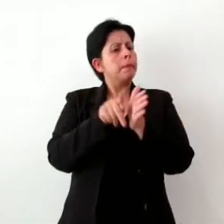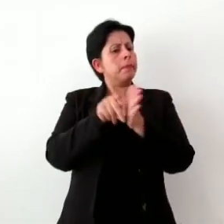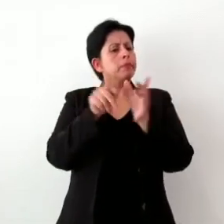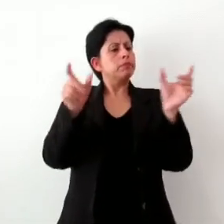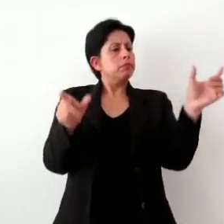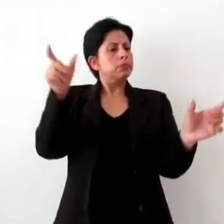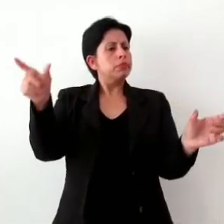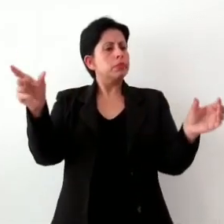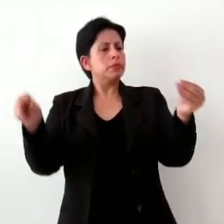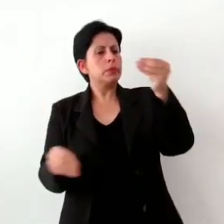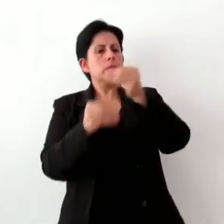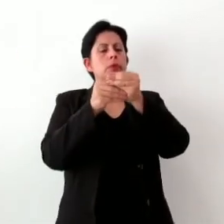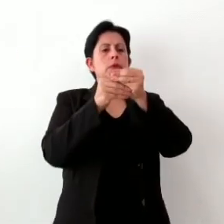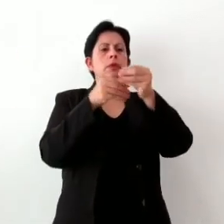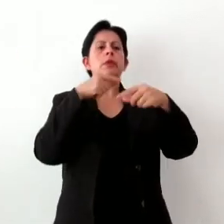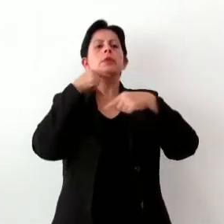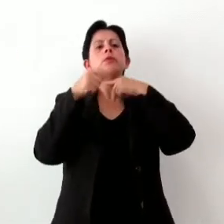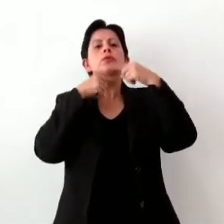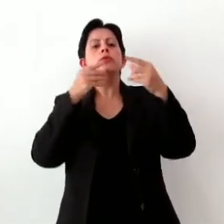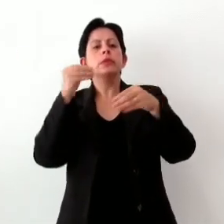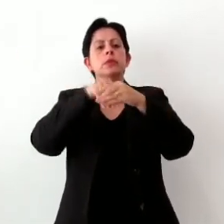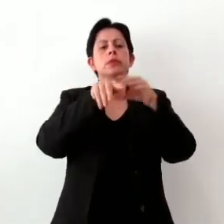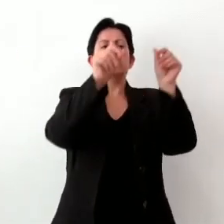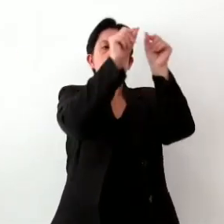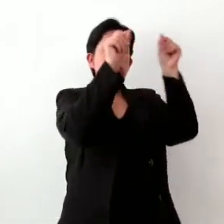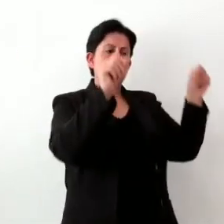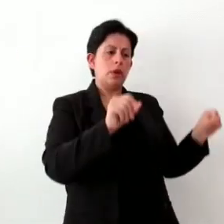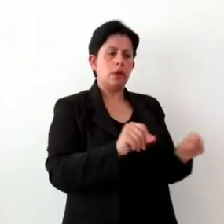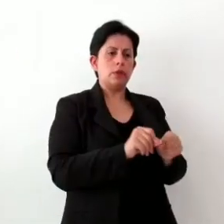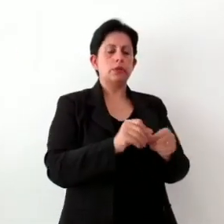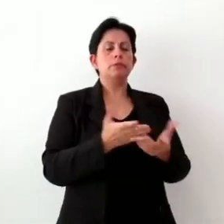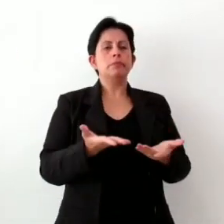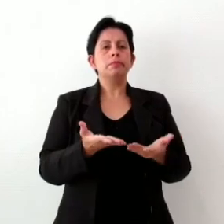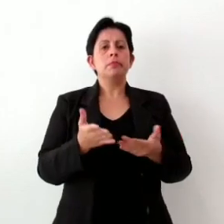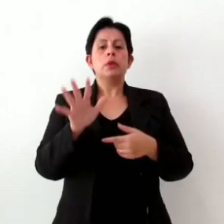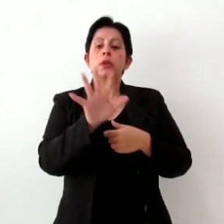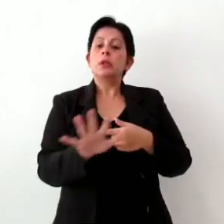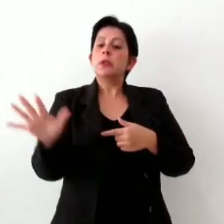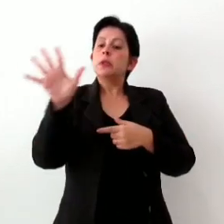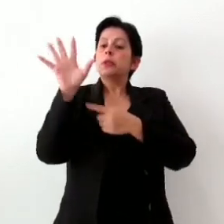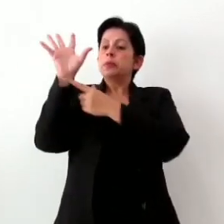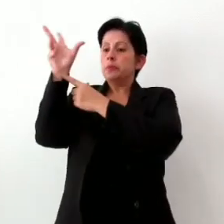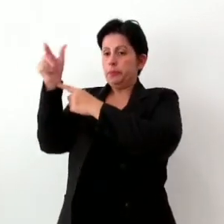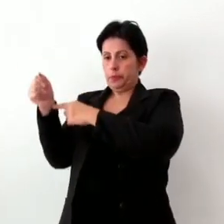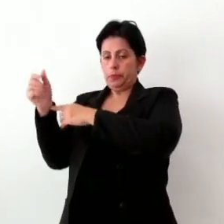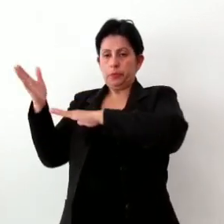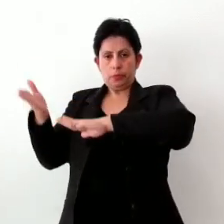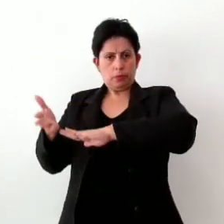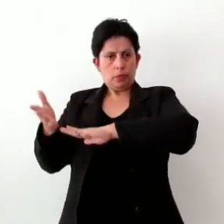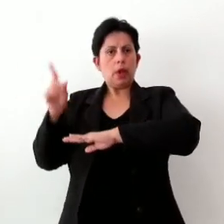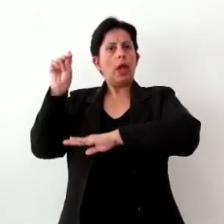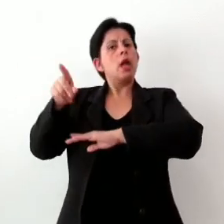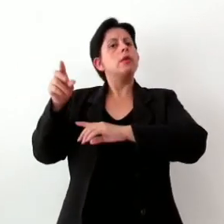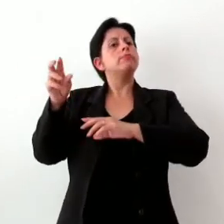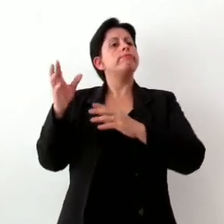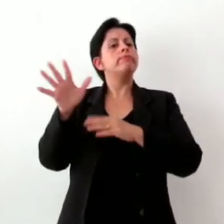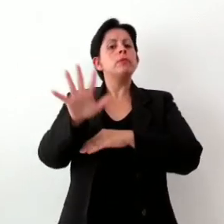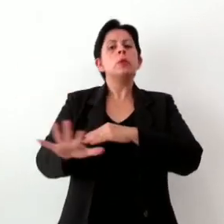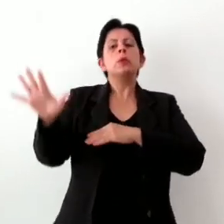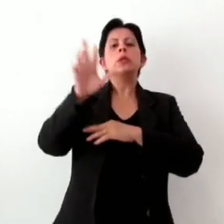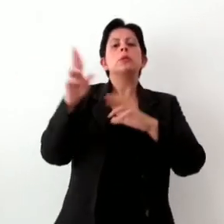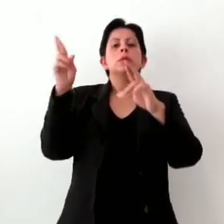artista as questões, né? O campo da arte contemporânea, ele é um campo de relações, né? E é por isso que ele muitas